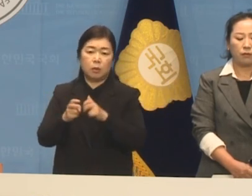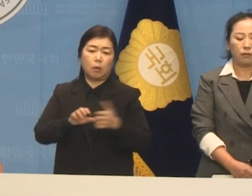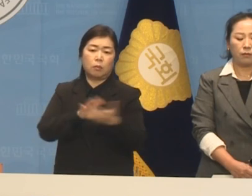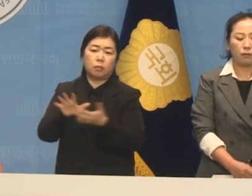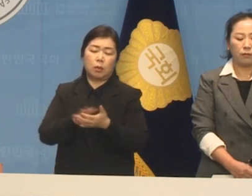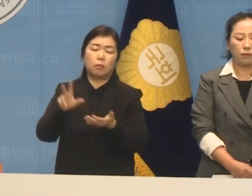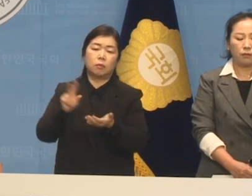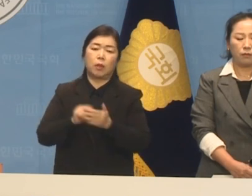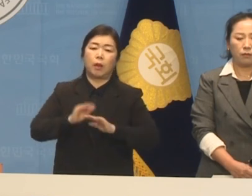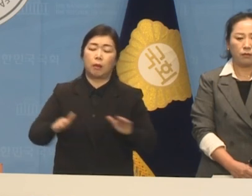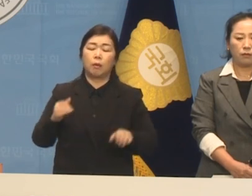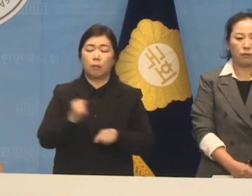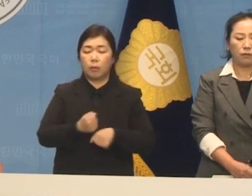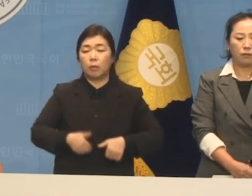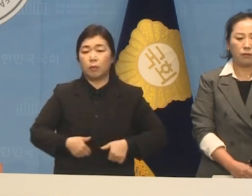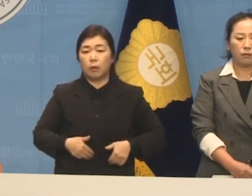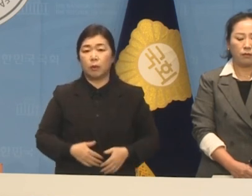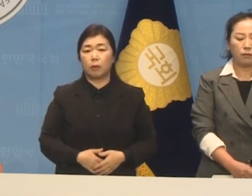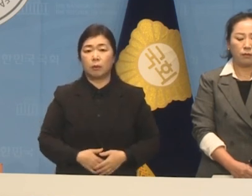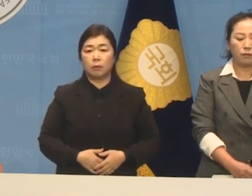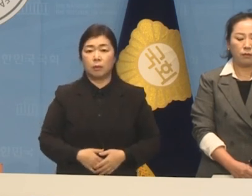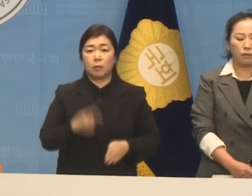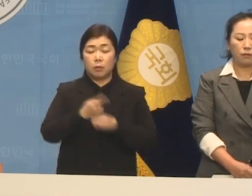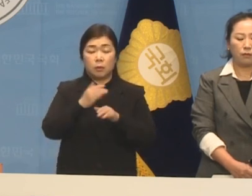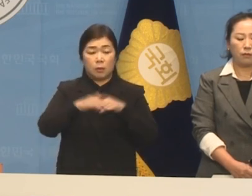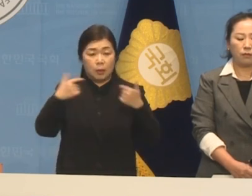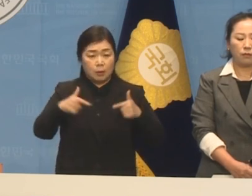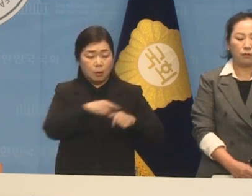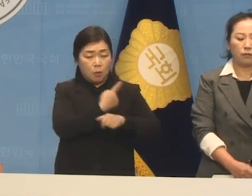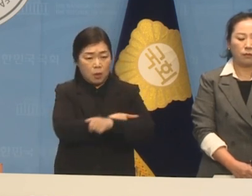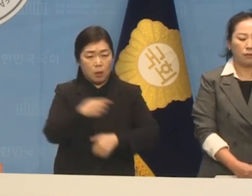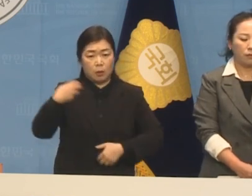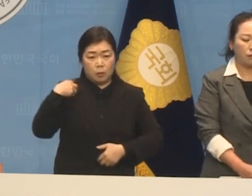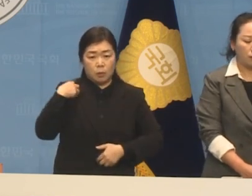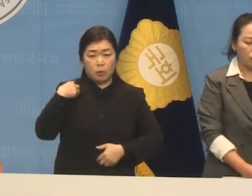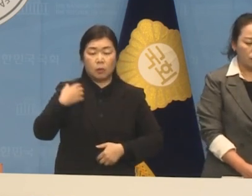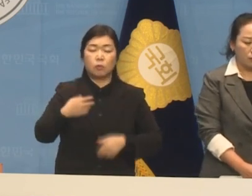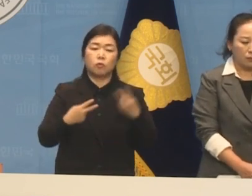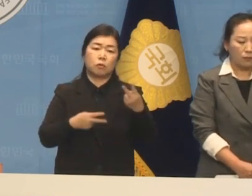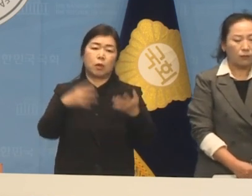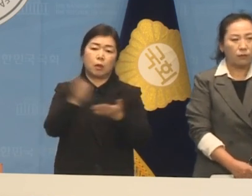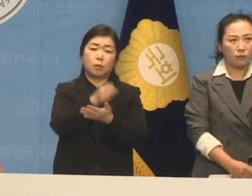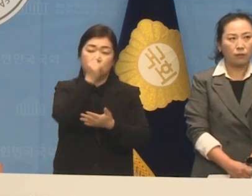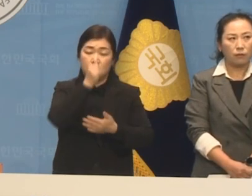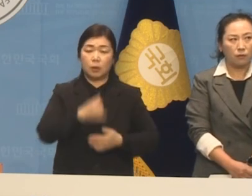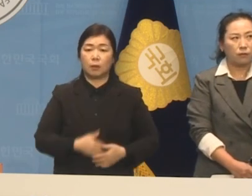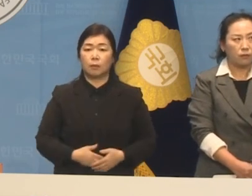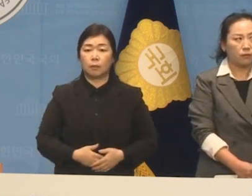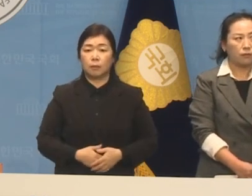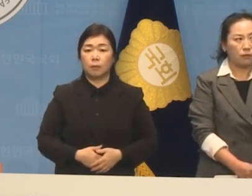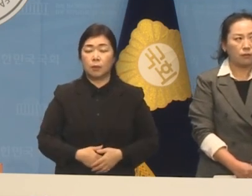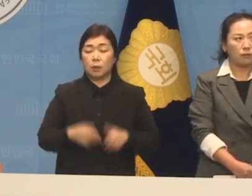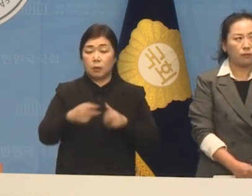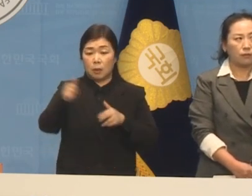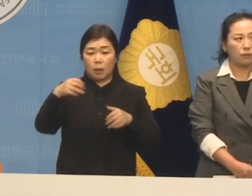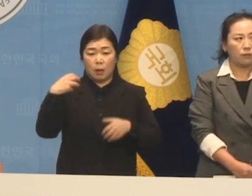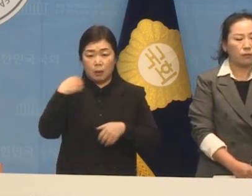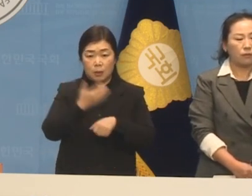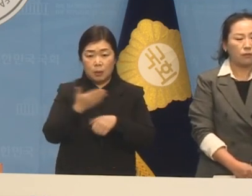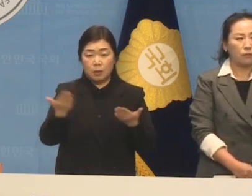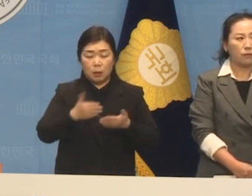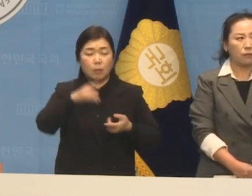한다고 생각합니다. 민주주의는 항상 권리와 의무와 책임이 따르게 되어 있습니다. 의사의 본분에